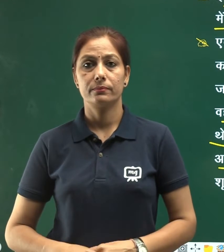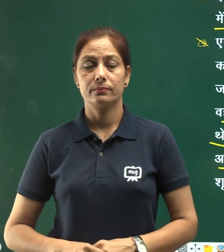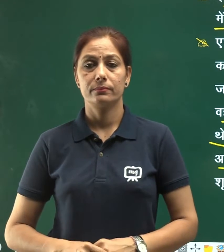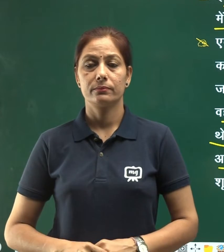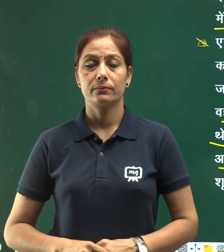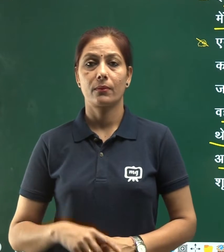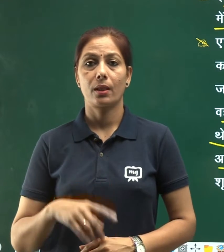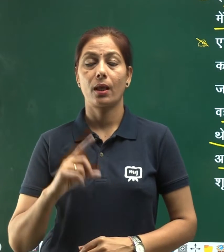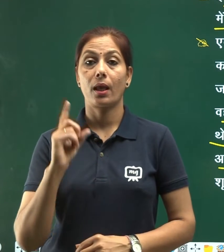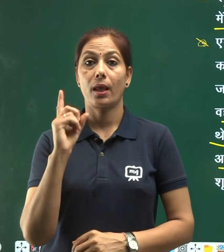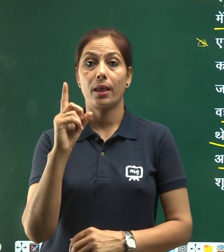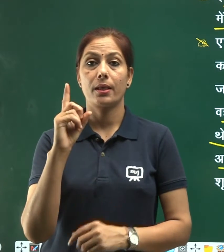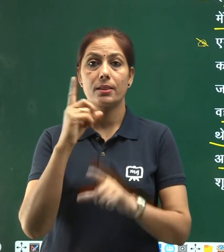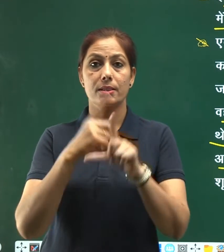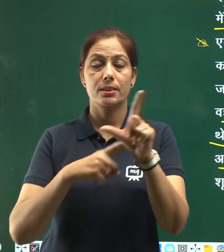1 साल बाद